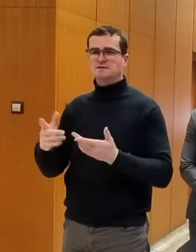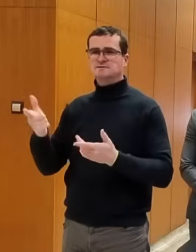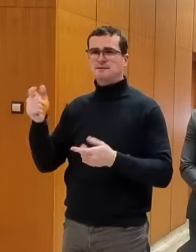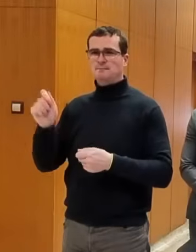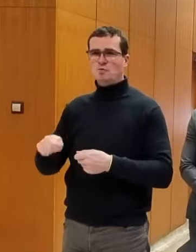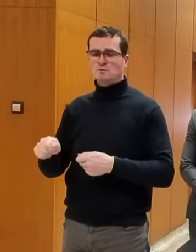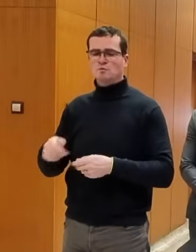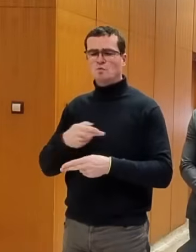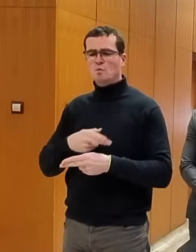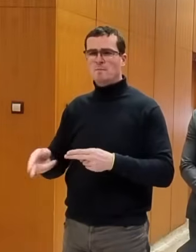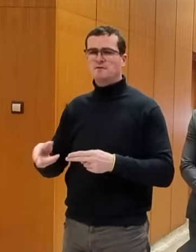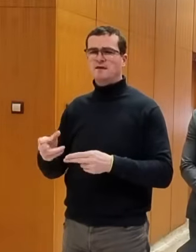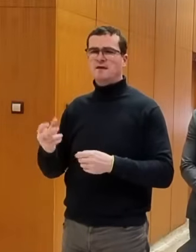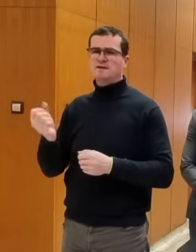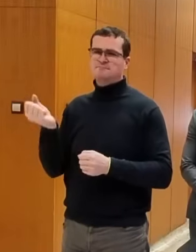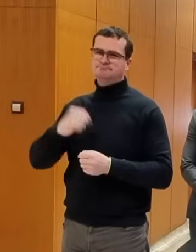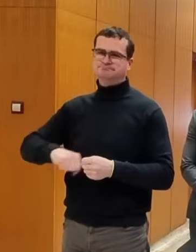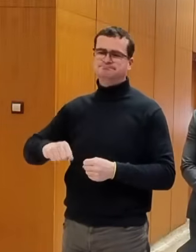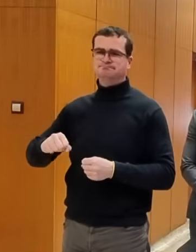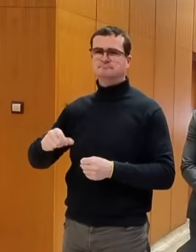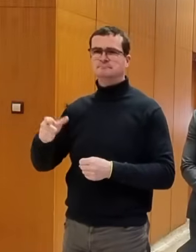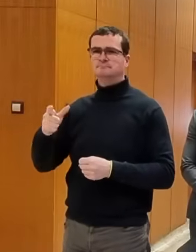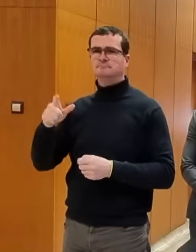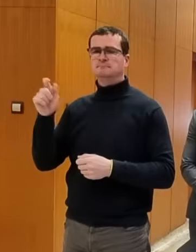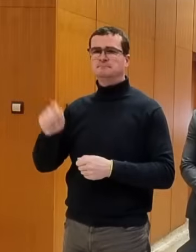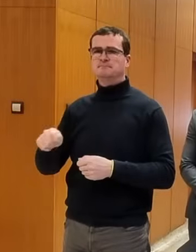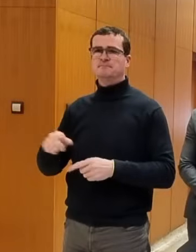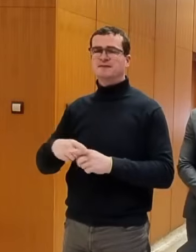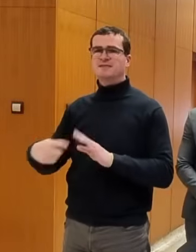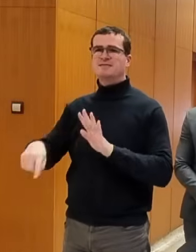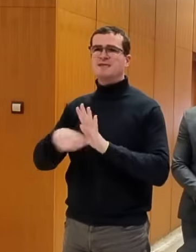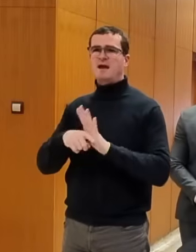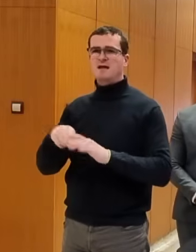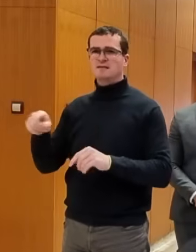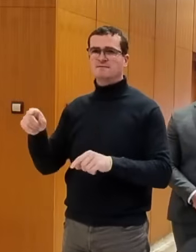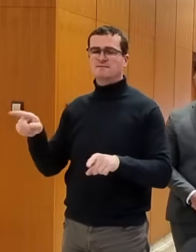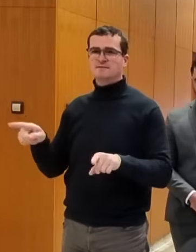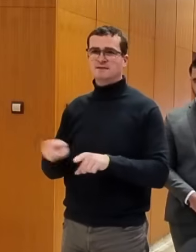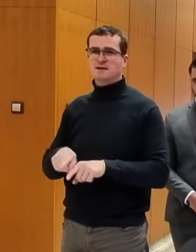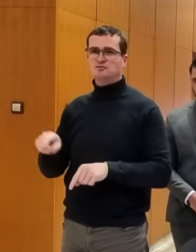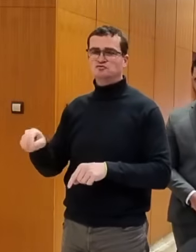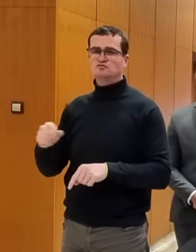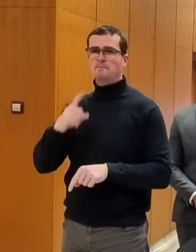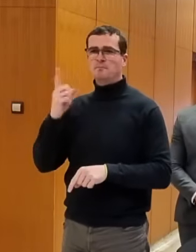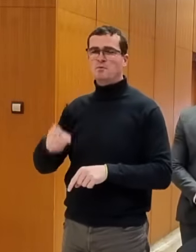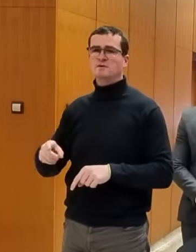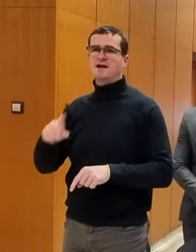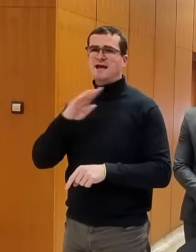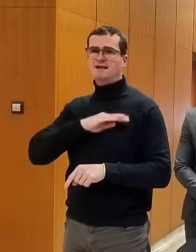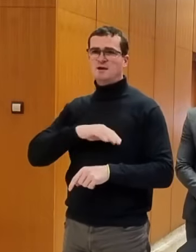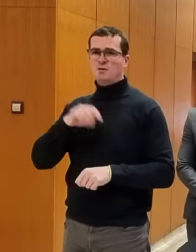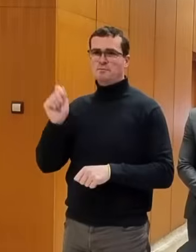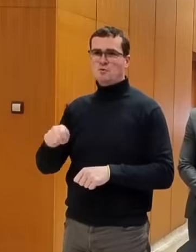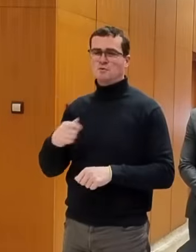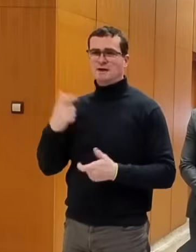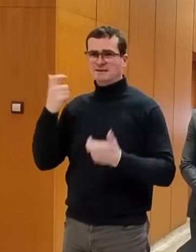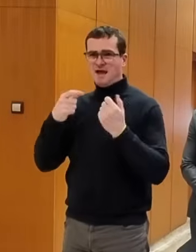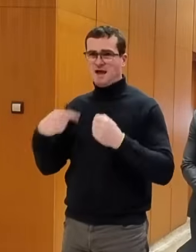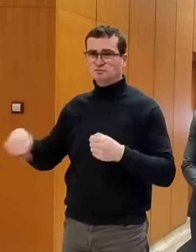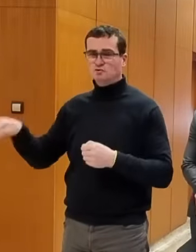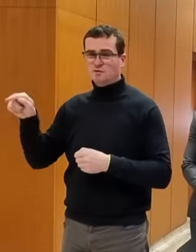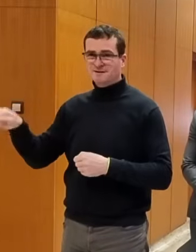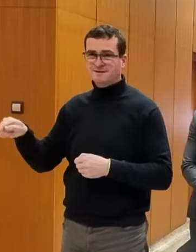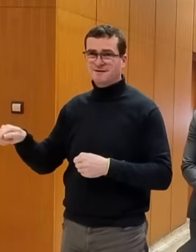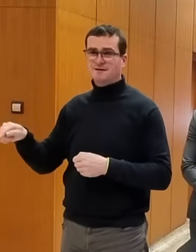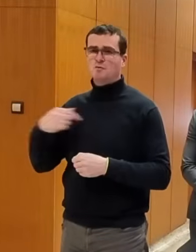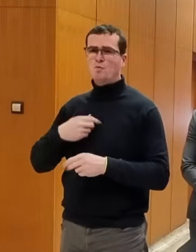prokuratúry, bude absolútne ignorovať pokyny, a nehovorím o negatívnych pokynoch, ale pokyny generálneho prokurátora alebo názory generálneho